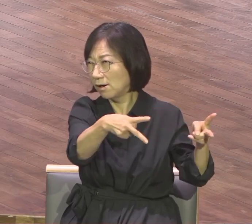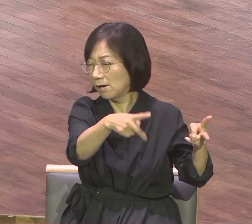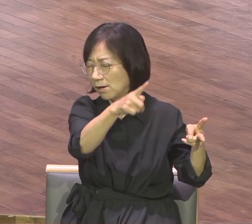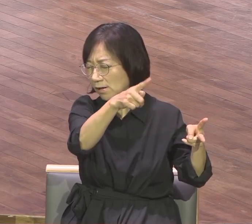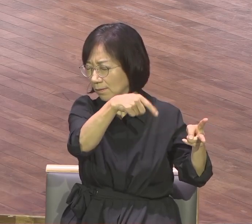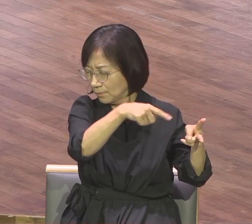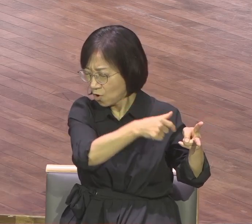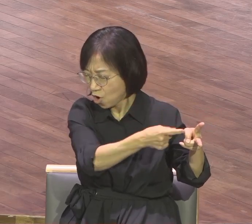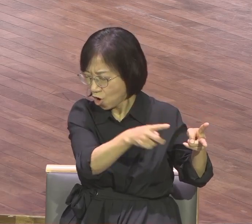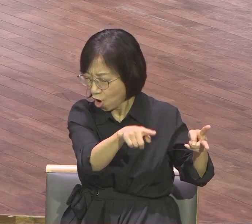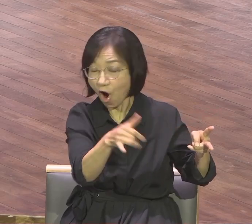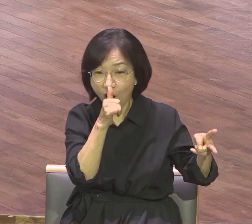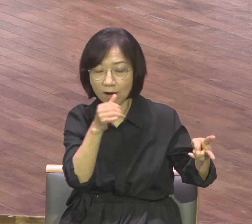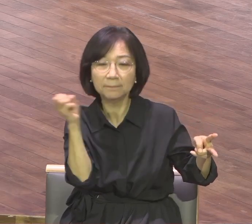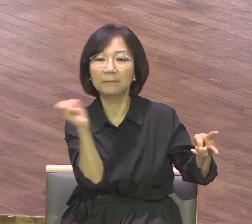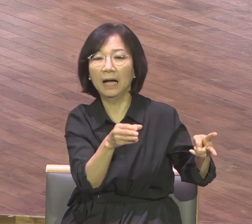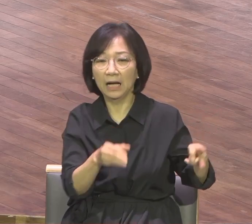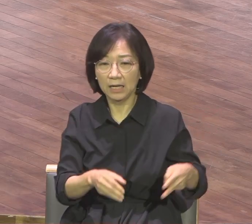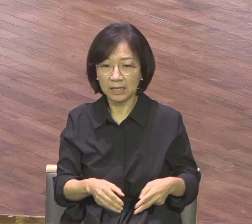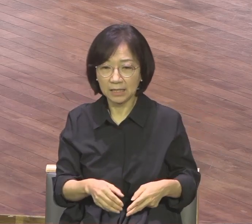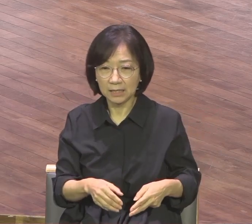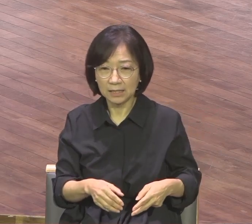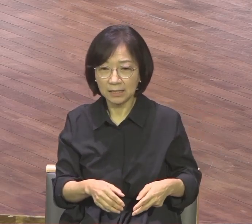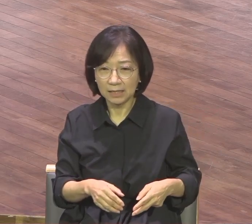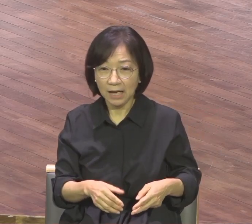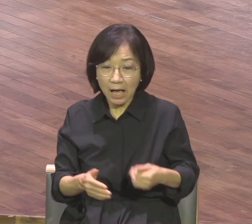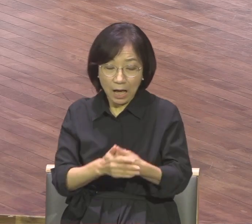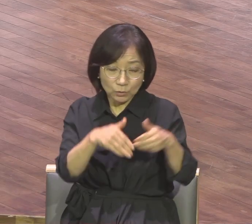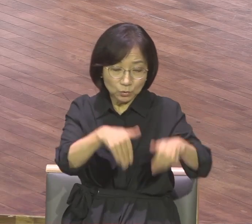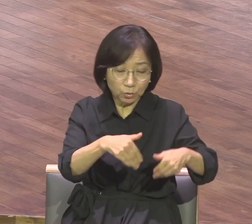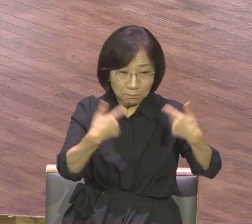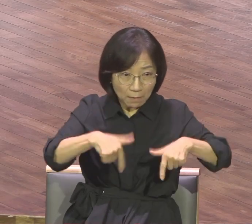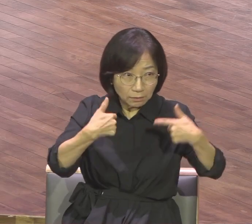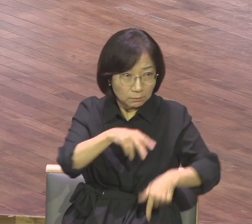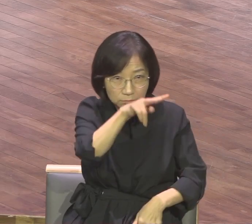겁니다. 주인하고 그렇게 차이는 그만큼 말아요.